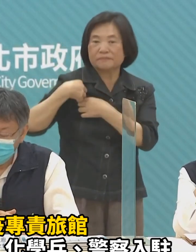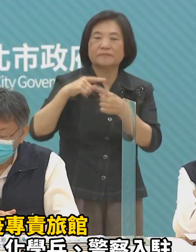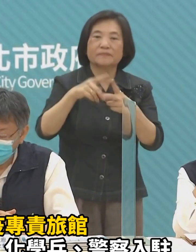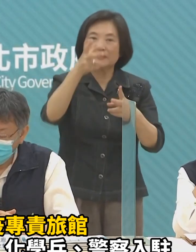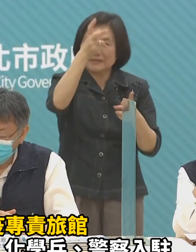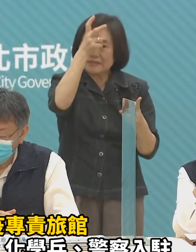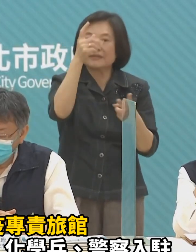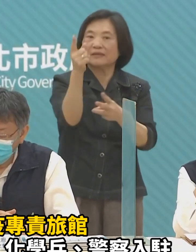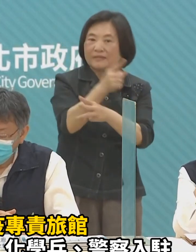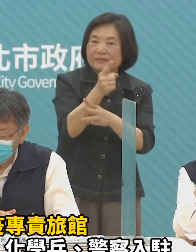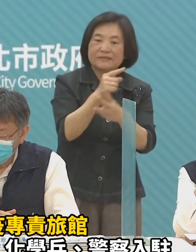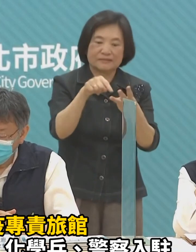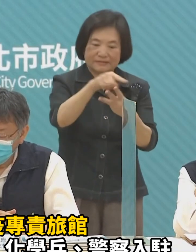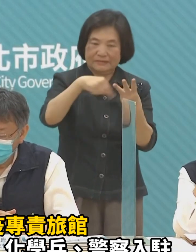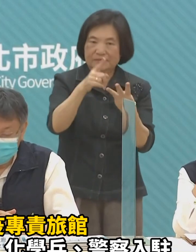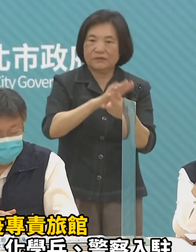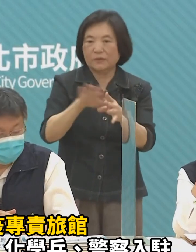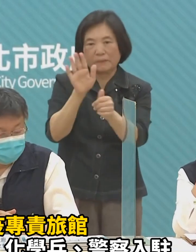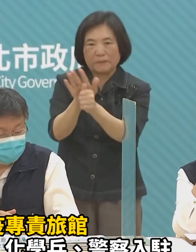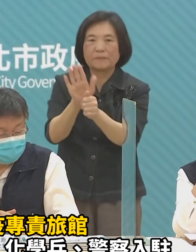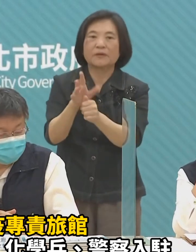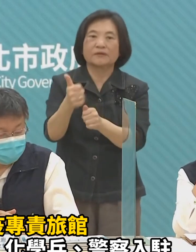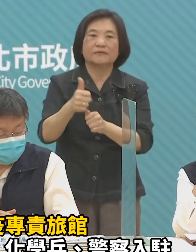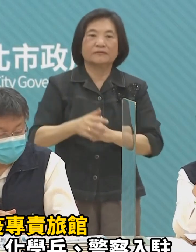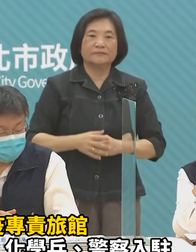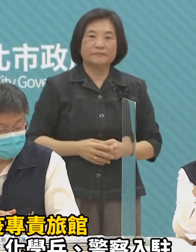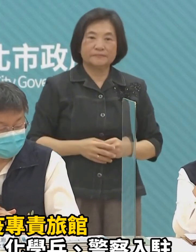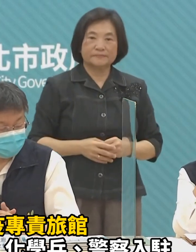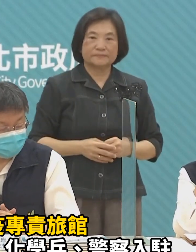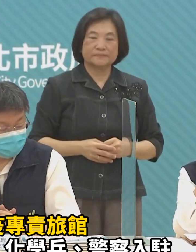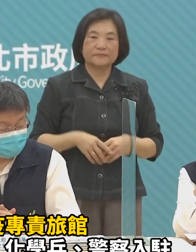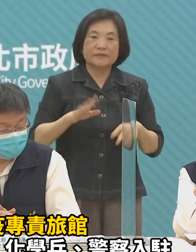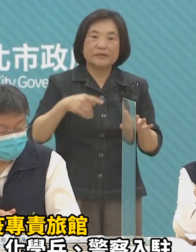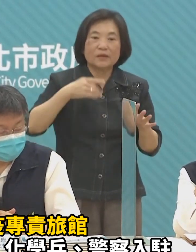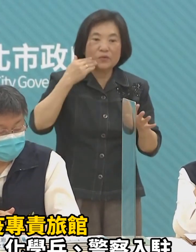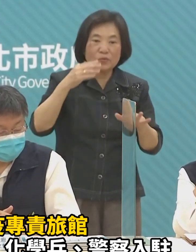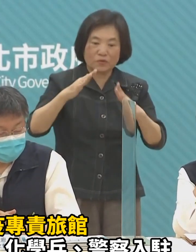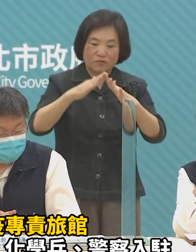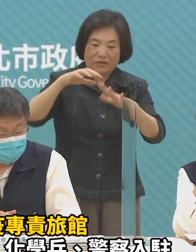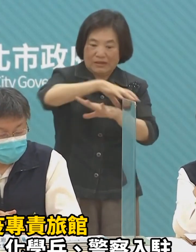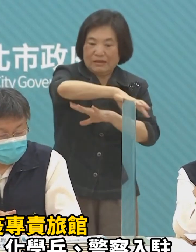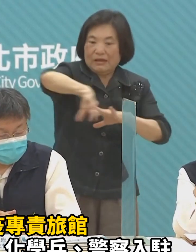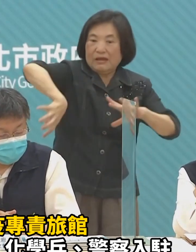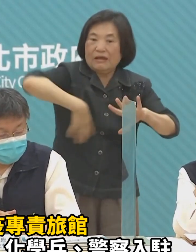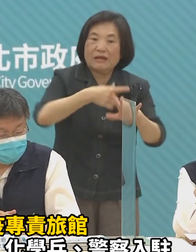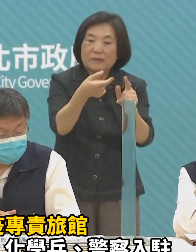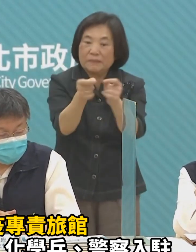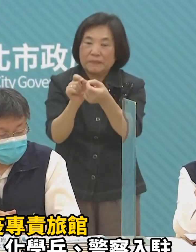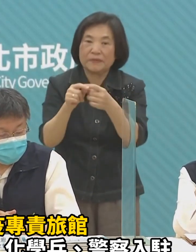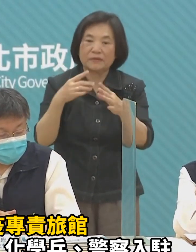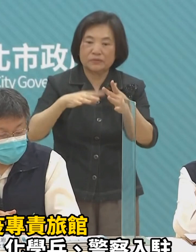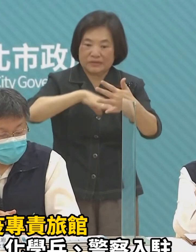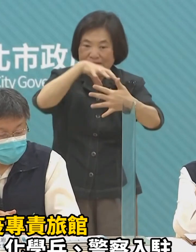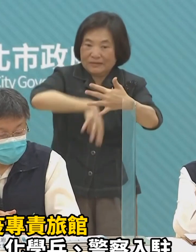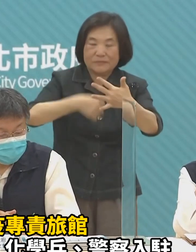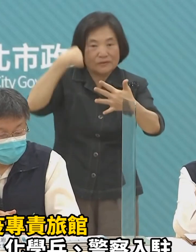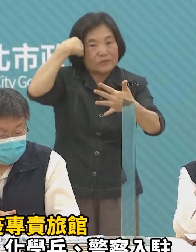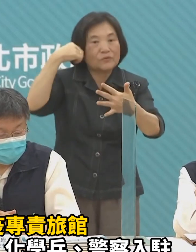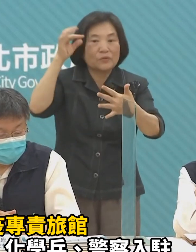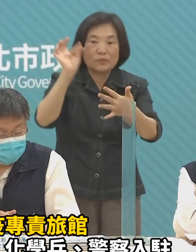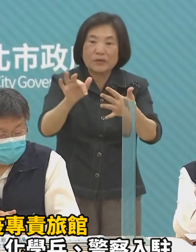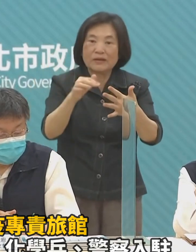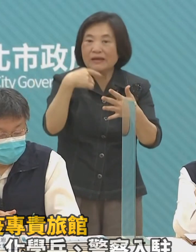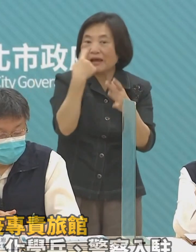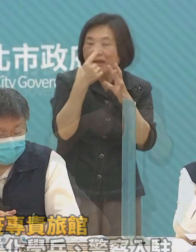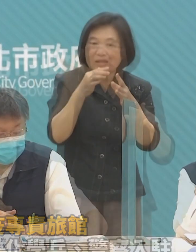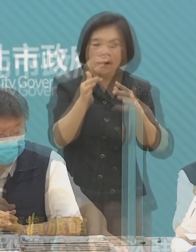强版的防疫旅馆。那就这个部分，也请在周边的民众以及住在里面的快筛阳性的民